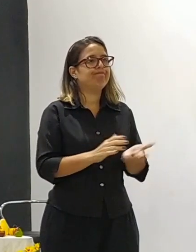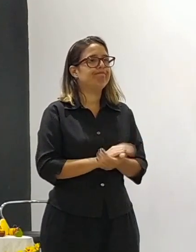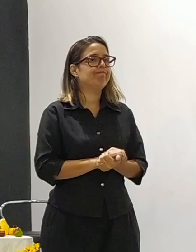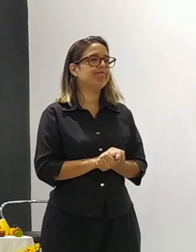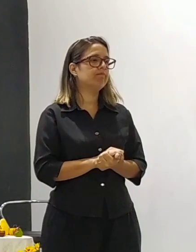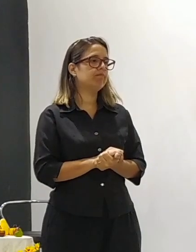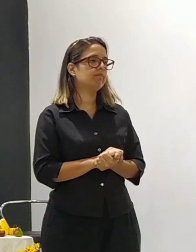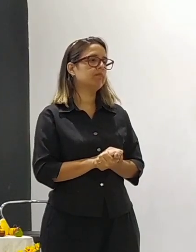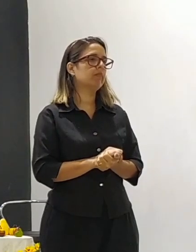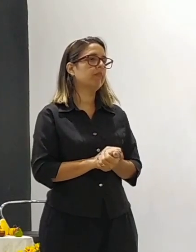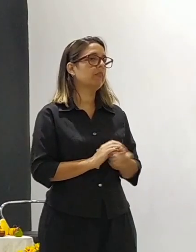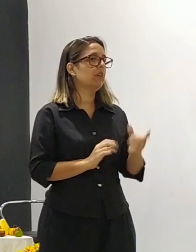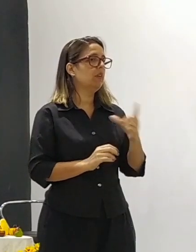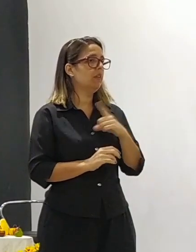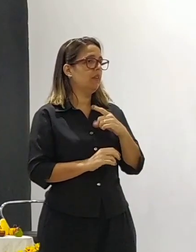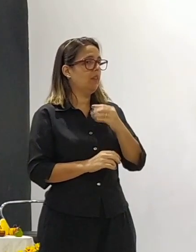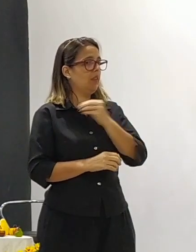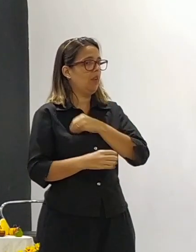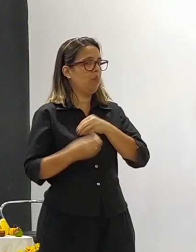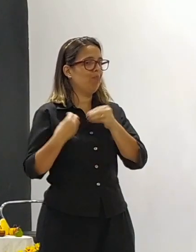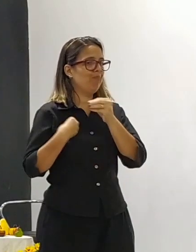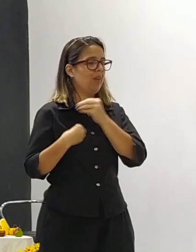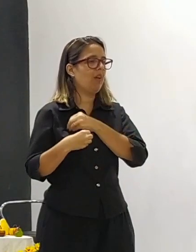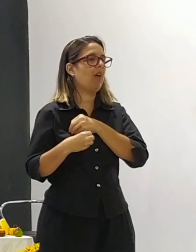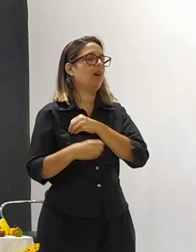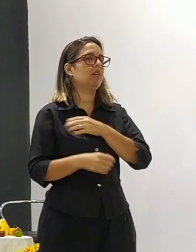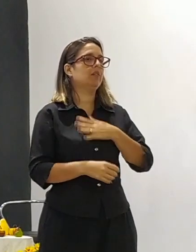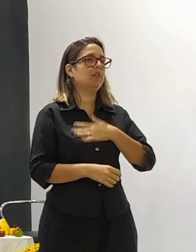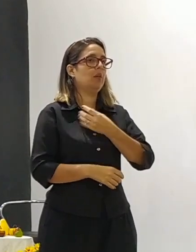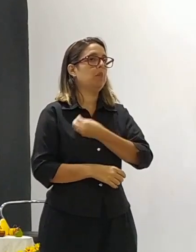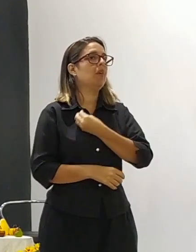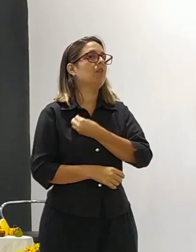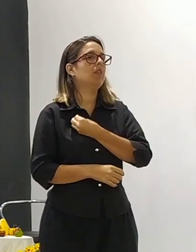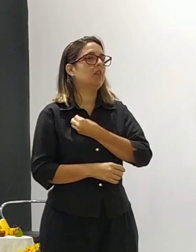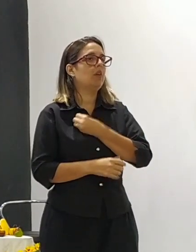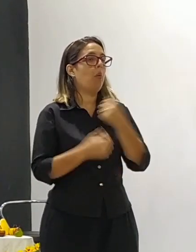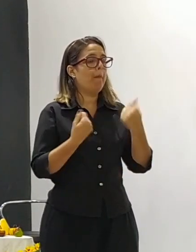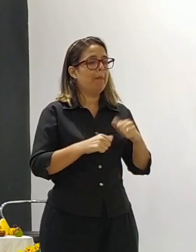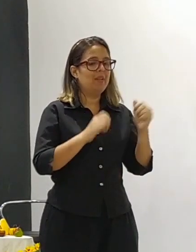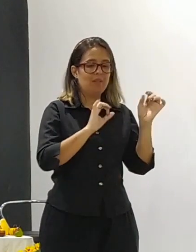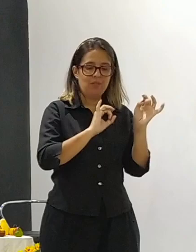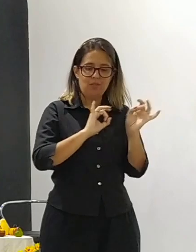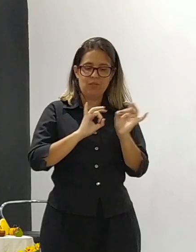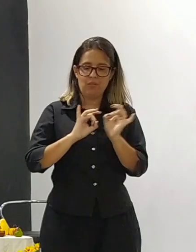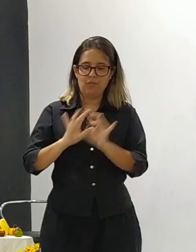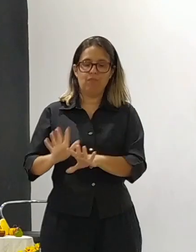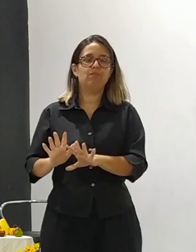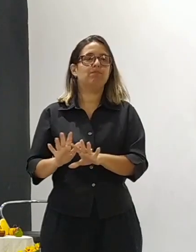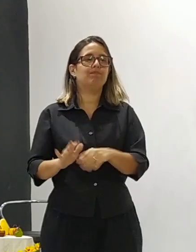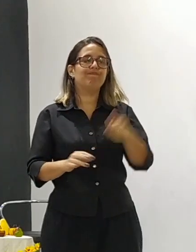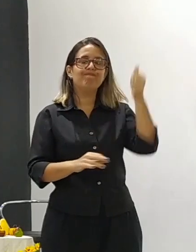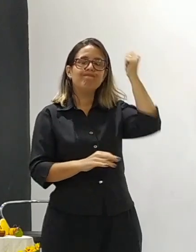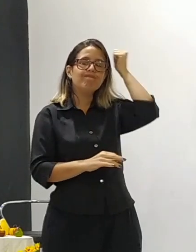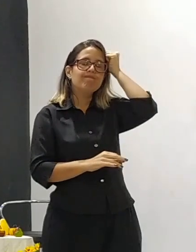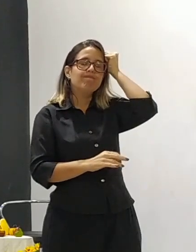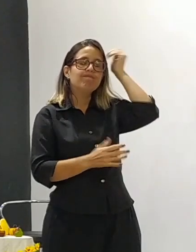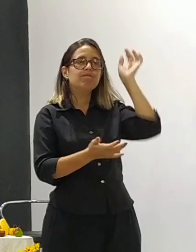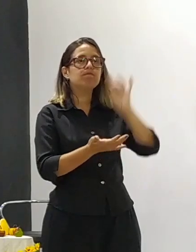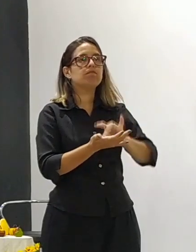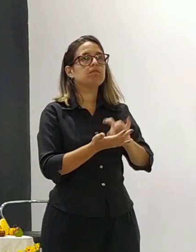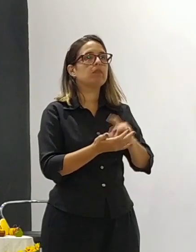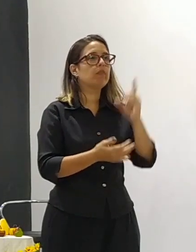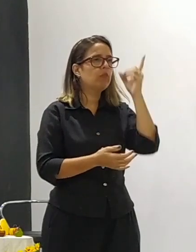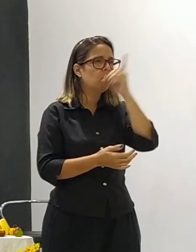Então, se tem pecado na minha vida, eu tenho que deixar de lado, eu tenho que me arrepender, irmão. Ele pegou aqui